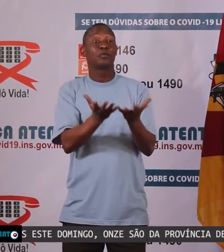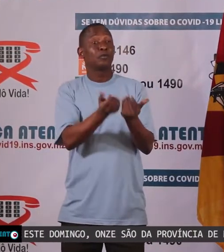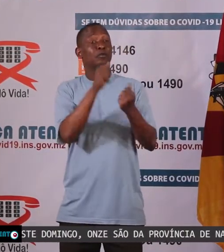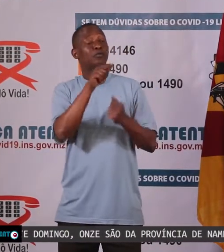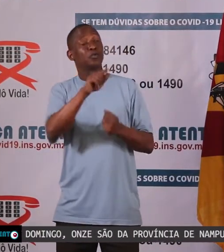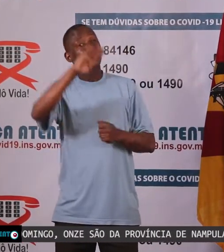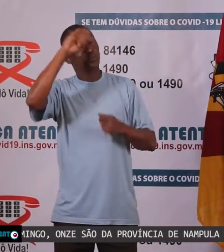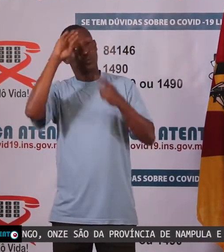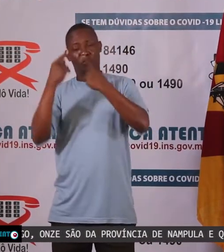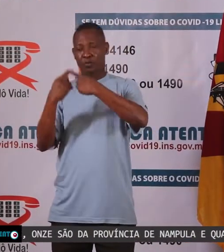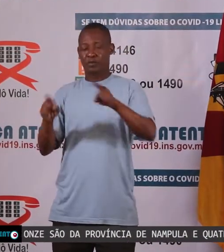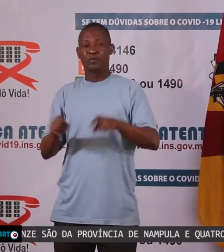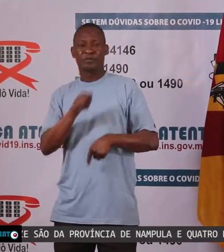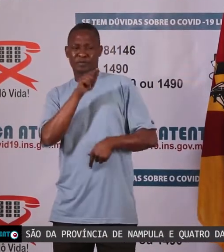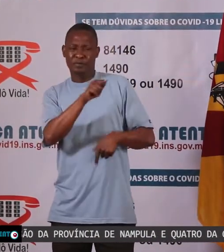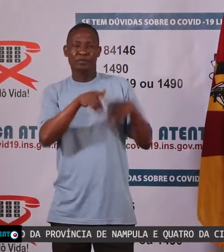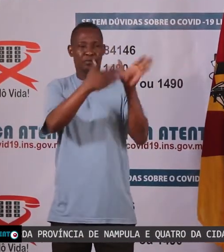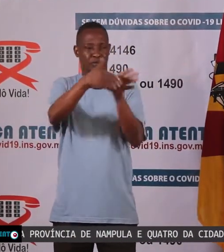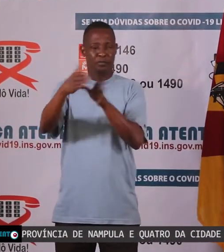infecção. Destas,